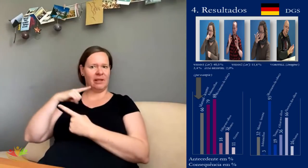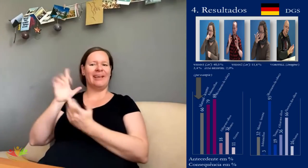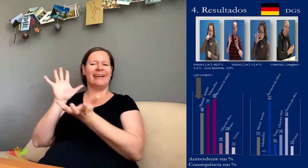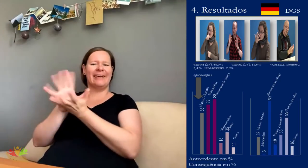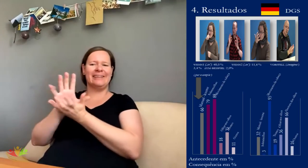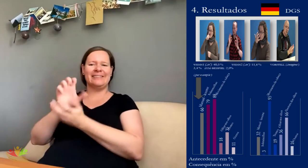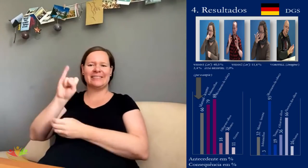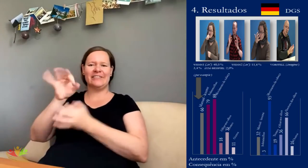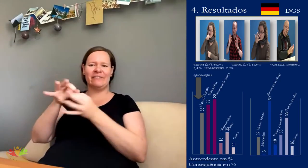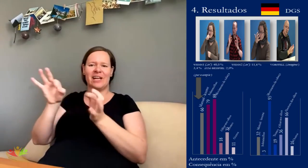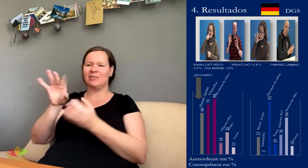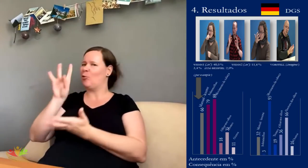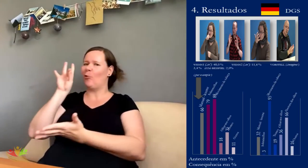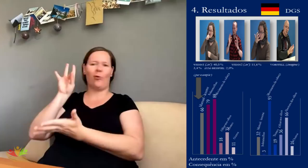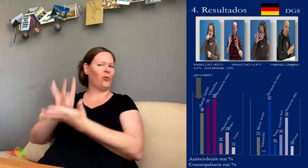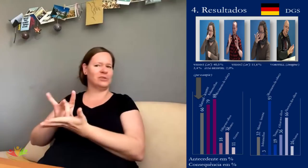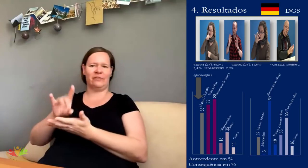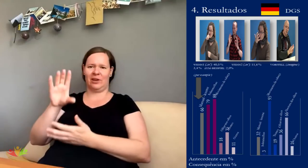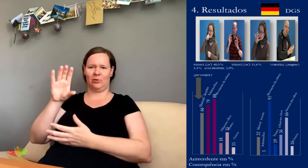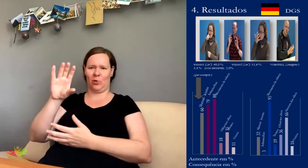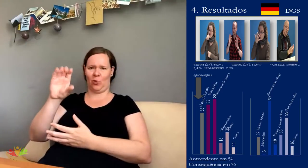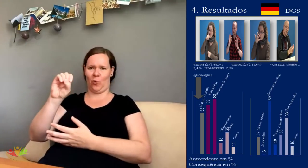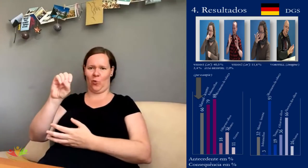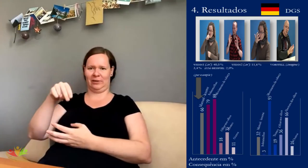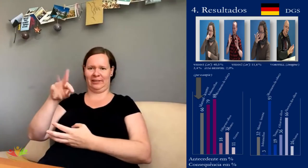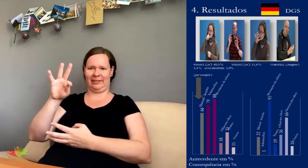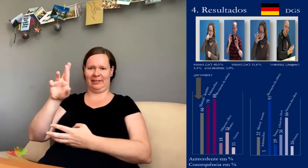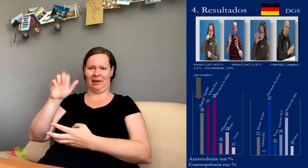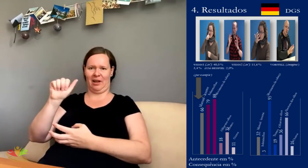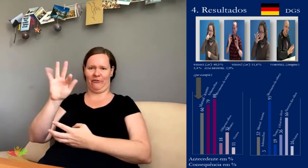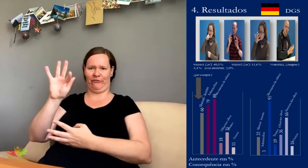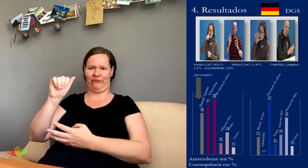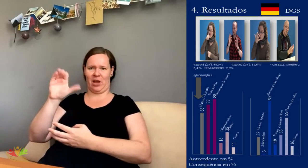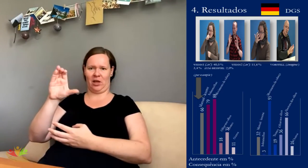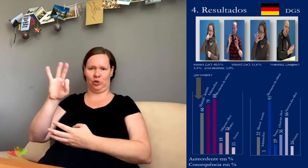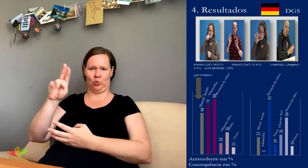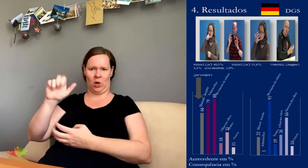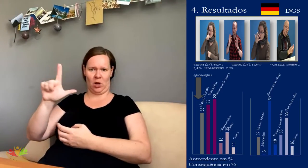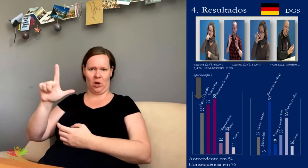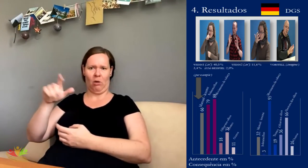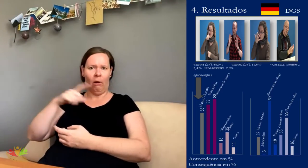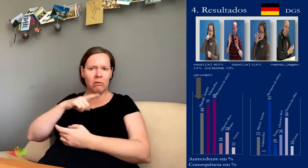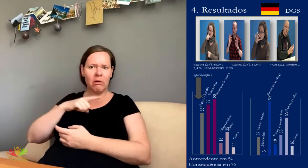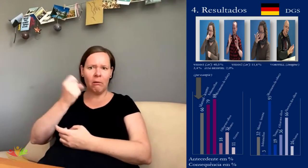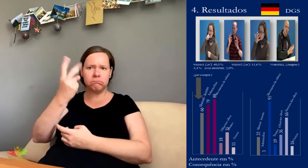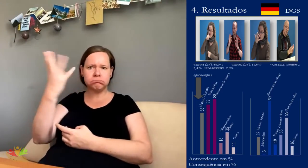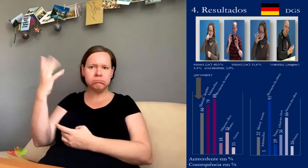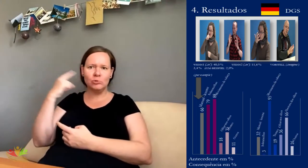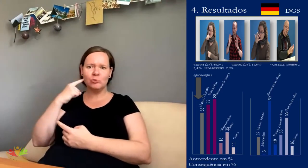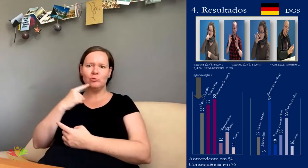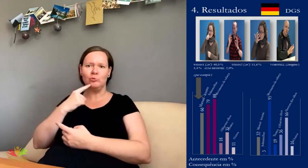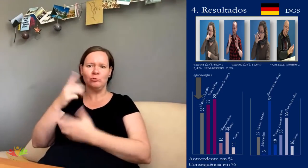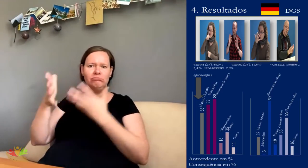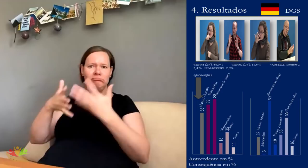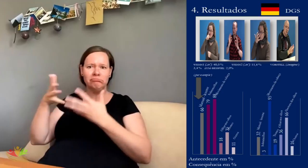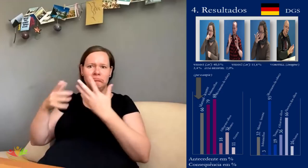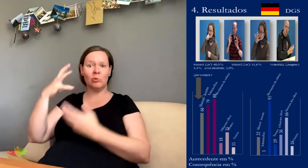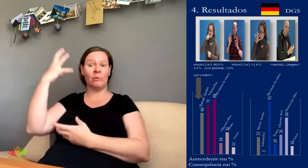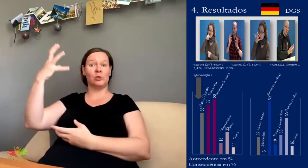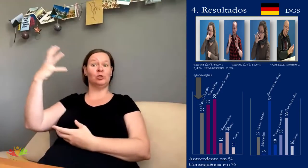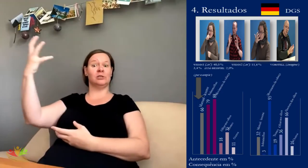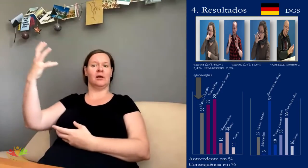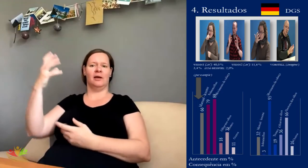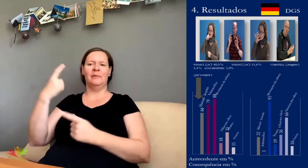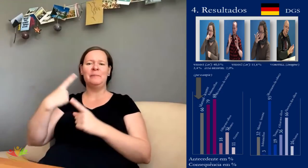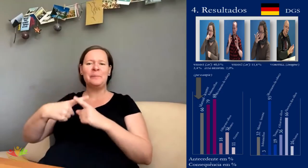registro. A gente também vê esse sinal sendo utilizado como se fosse para introduzir a oração